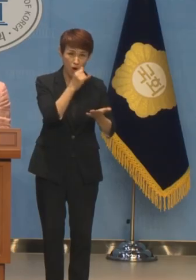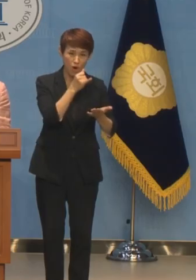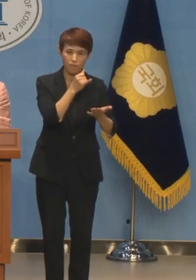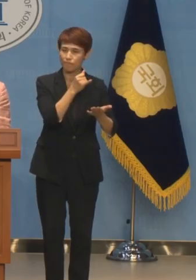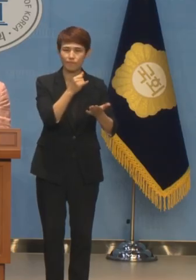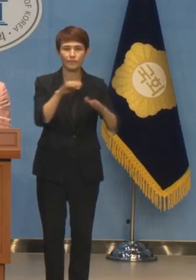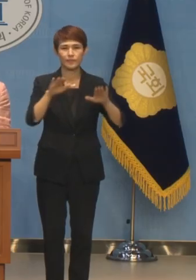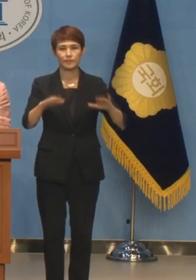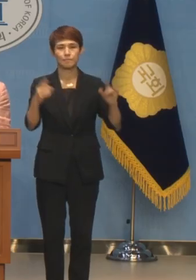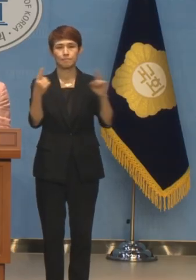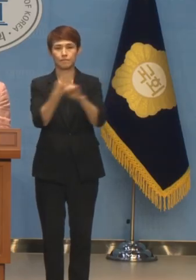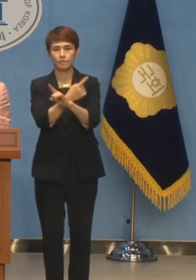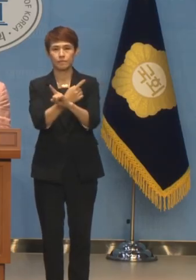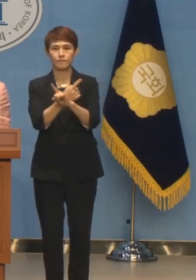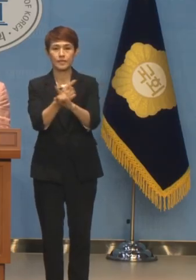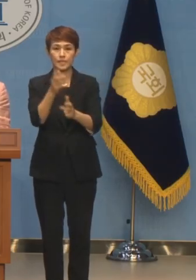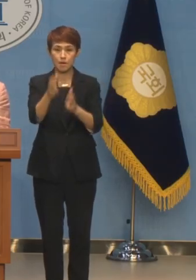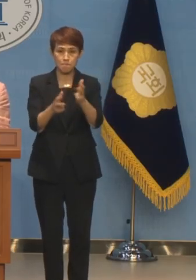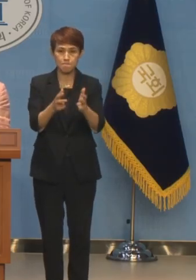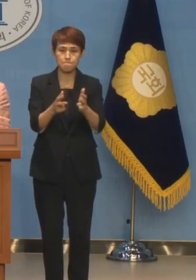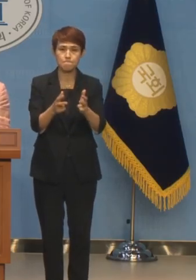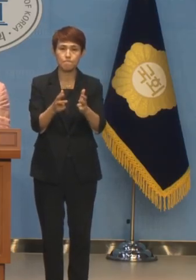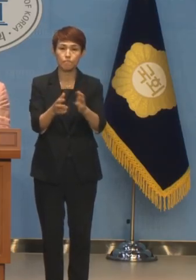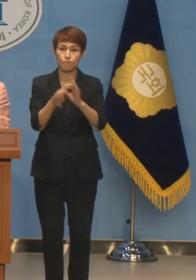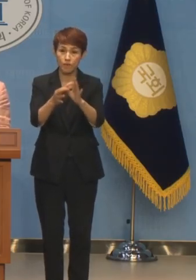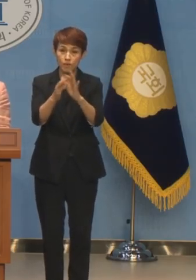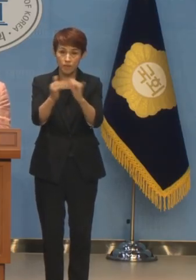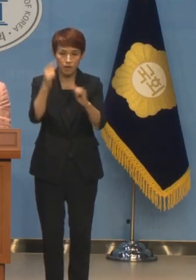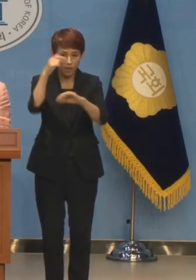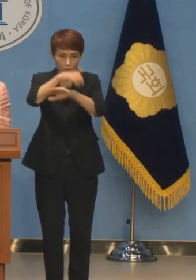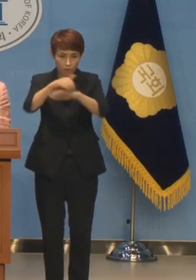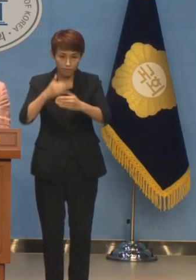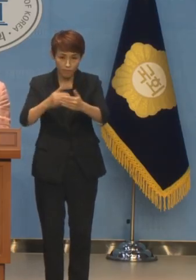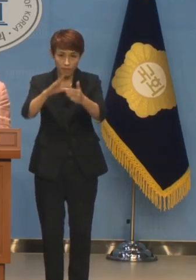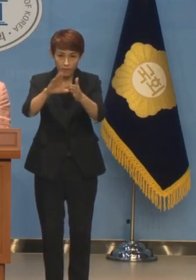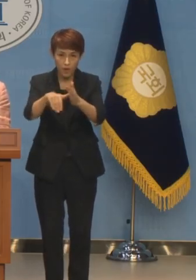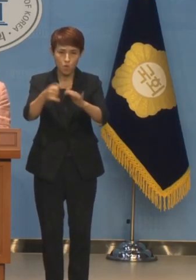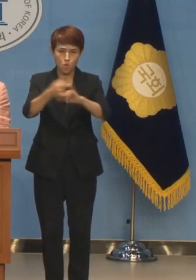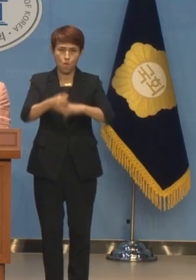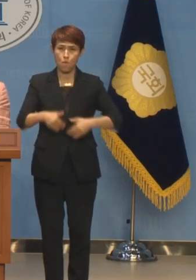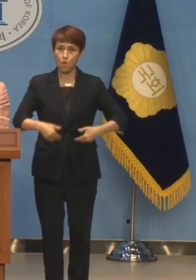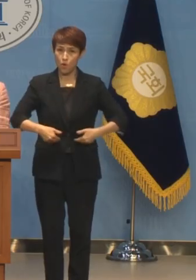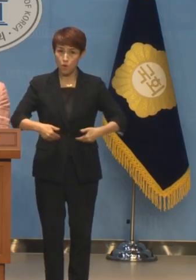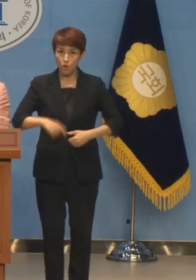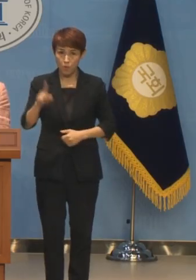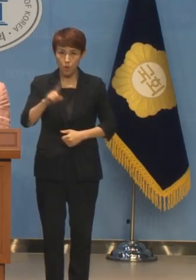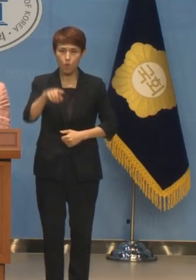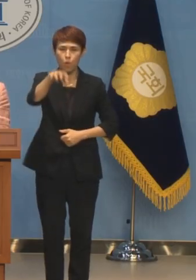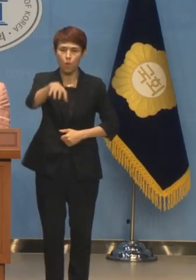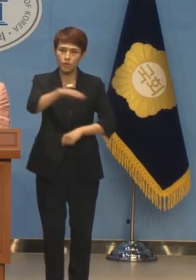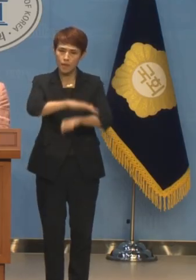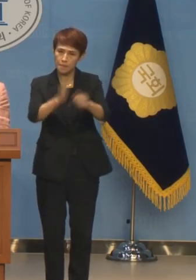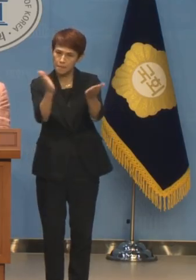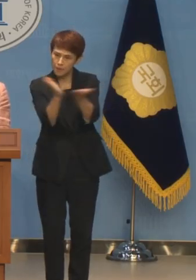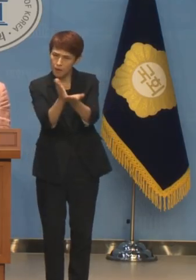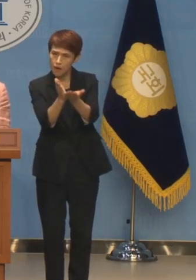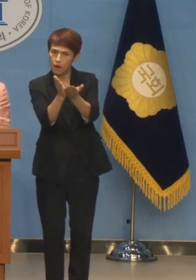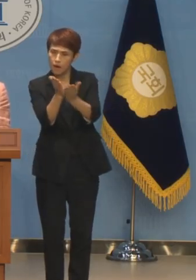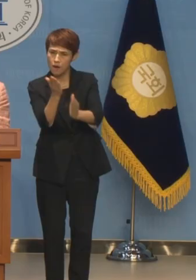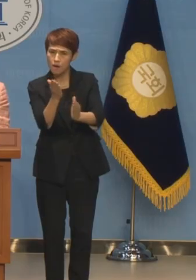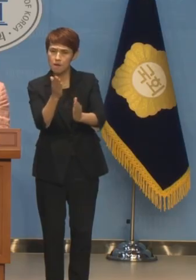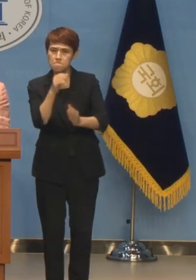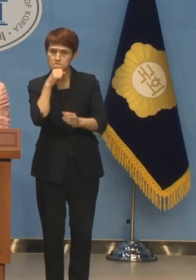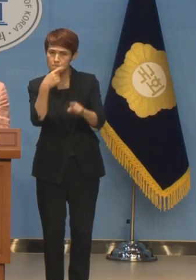발전 사업자의 계획 입지 편입 과정에서 필수적으로 요구되던 입지 적정성 평가의 의무